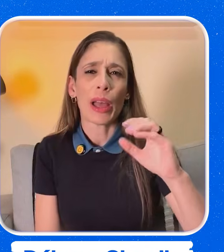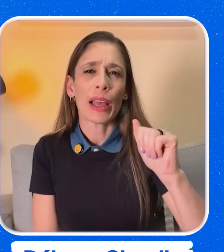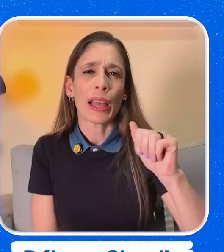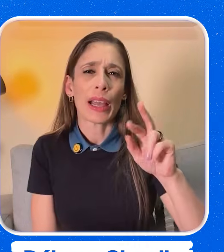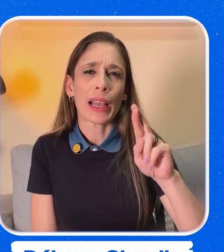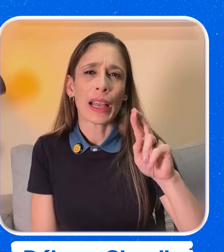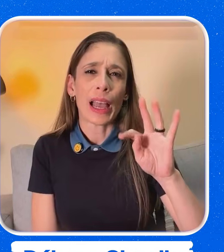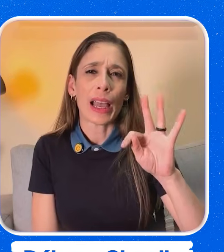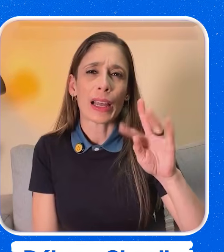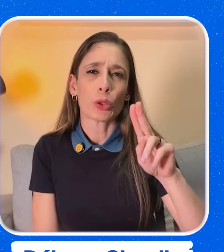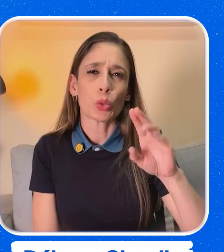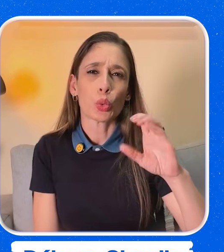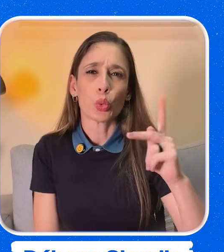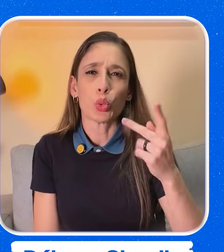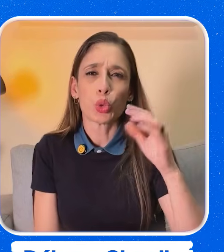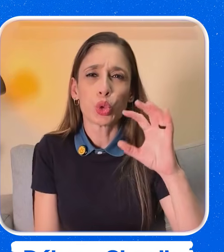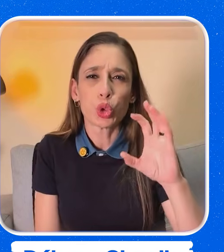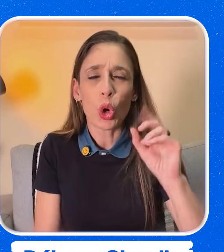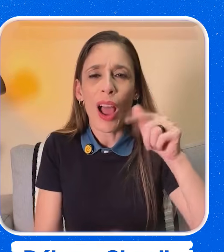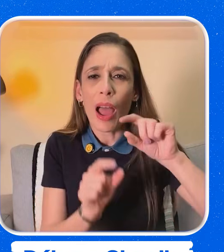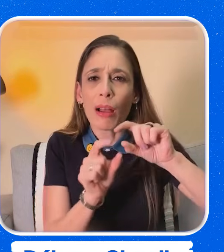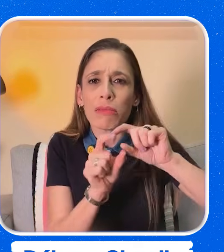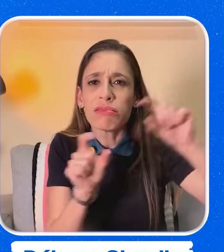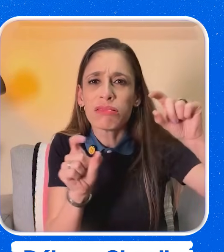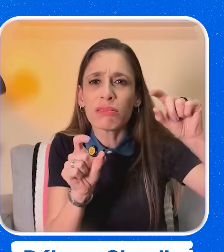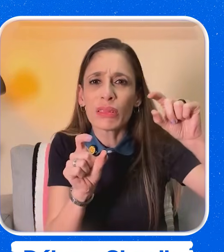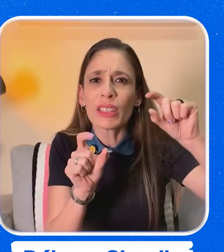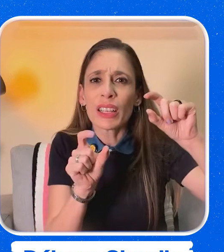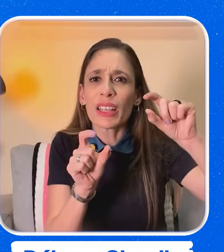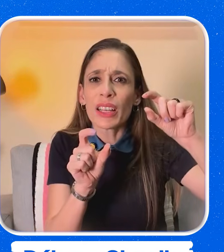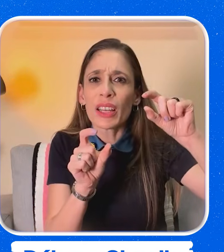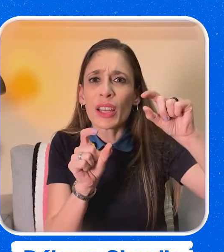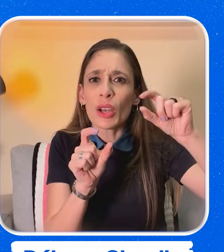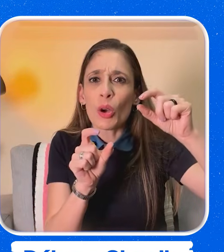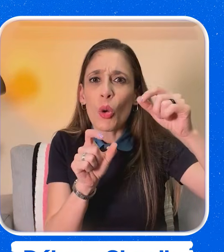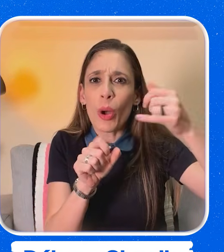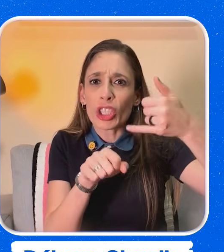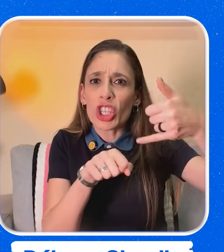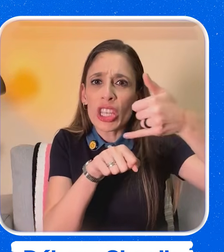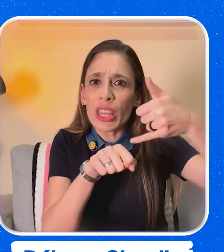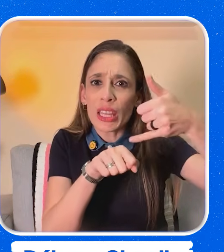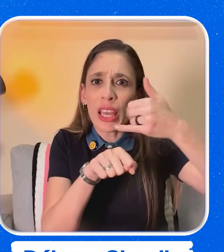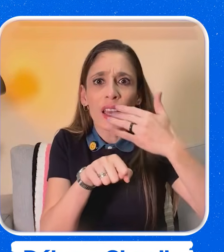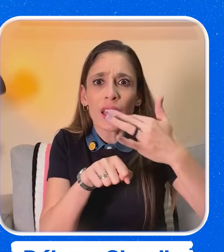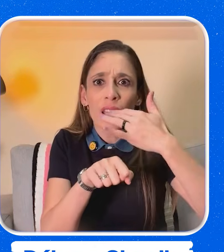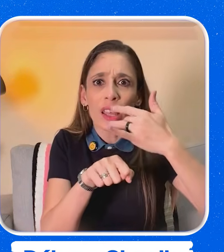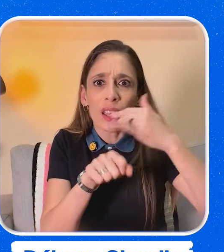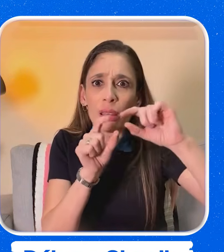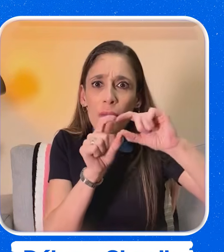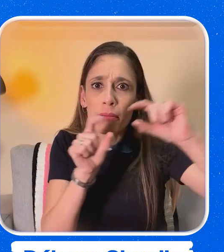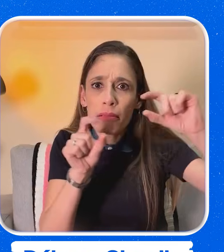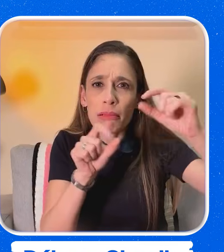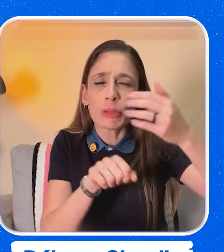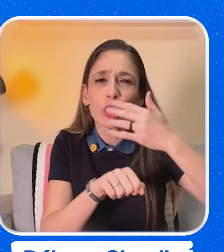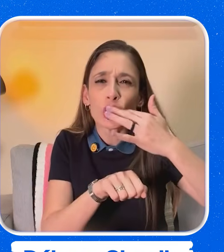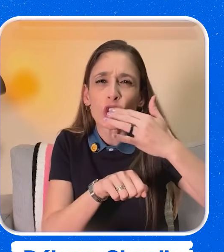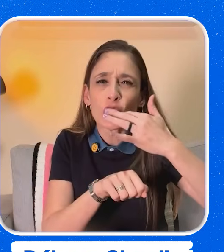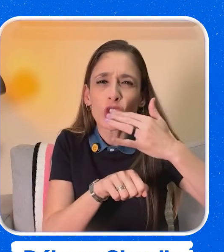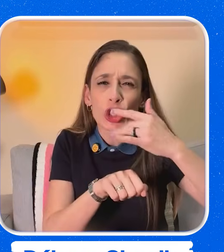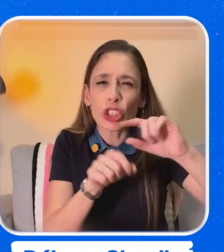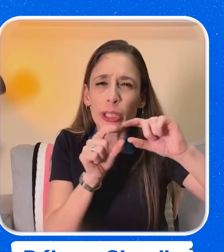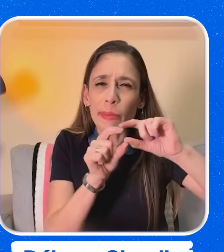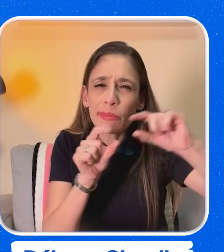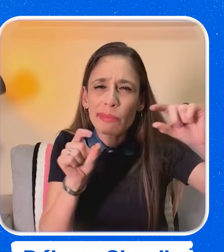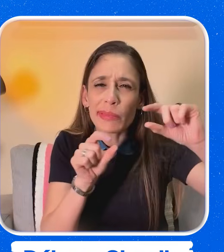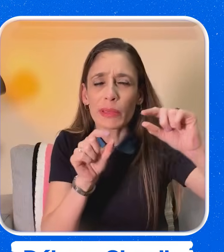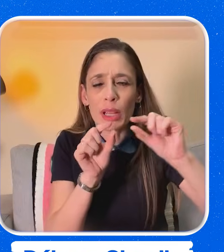que deve fazer aí agora. é, com a É, tinta, né? o sinal do